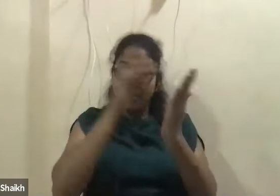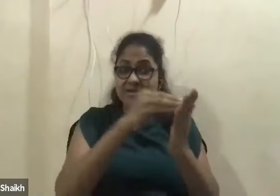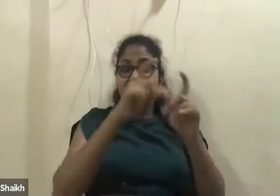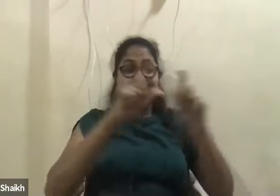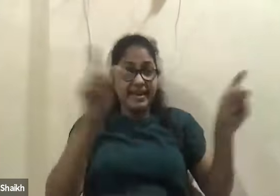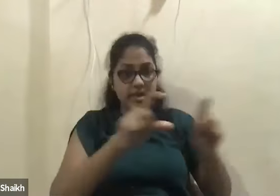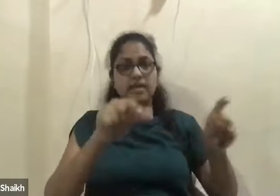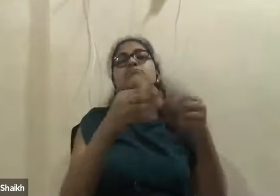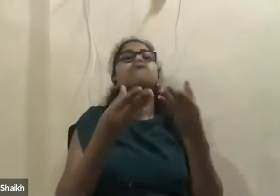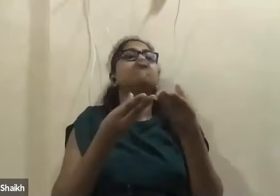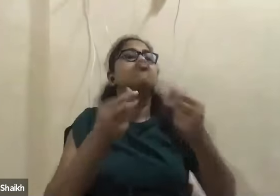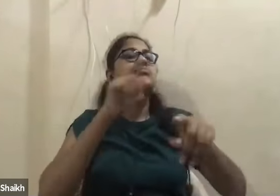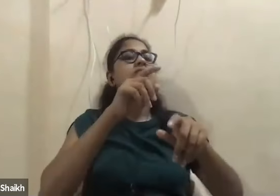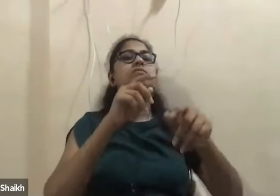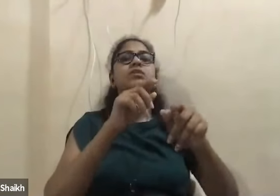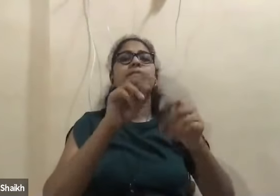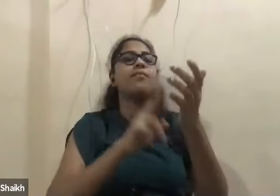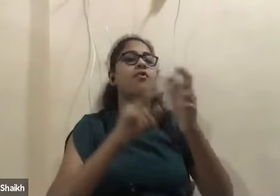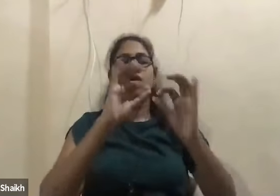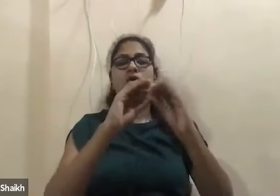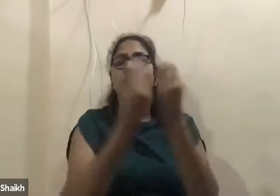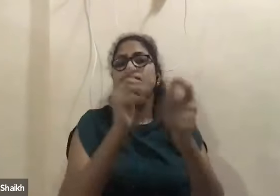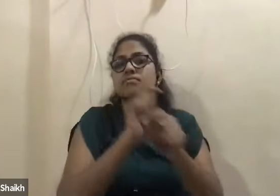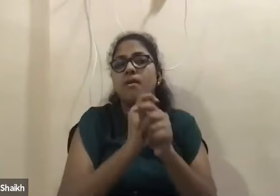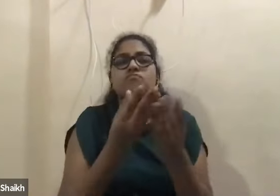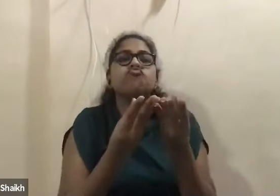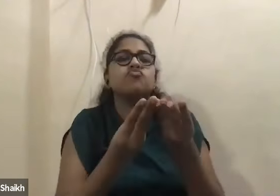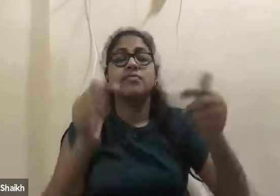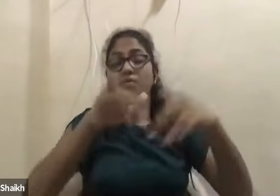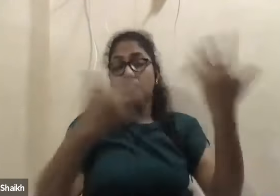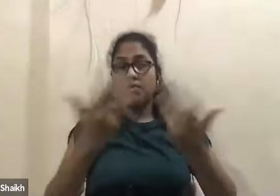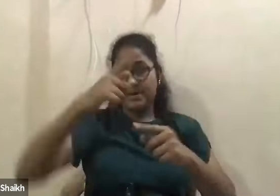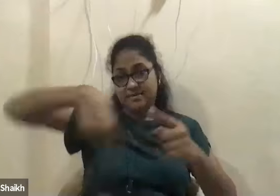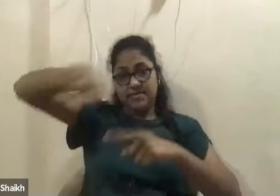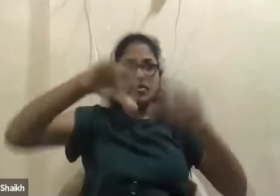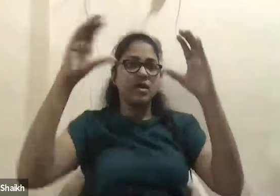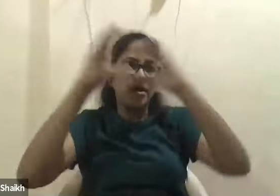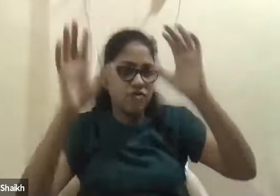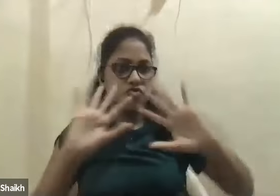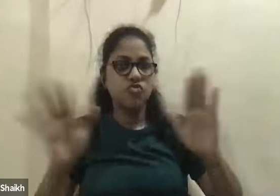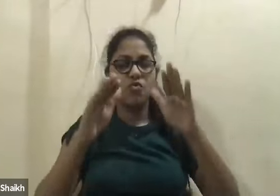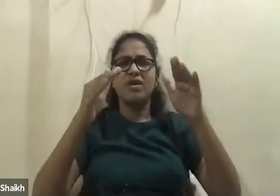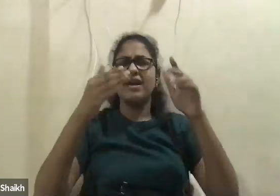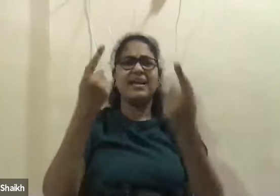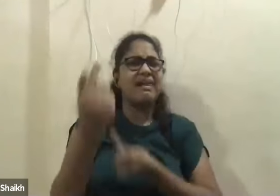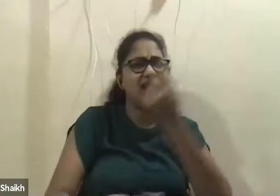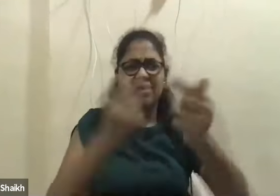ट्रस्ट फंक्शन करेगा, जिससे कि कोई कंफ्यूजन ना रहे, कोई स्कोप ना रहे मिसमैनेजमेंट का. अच्छा,